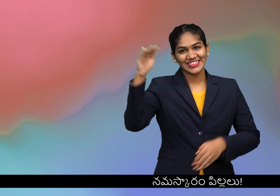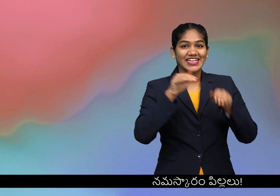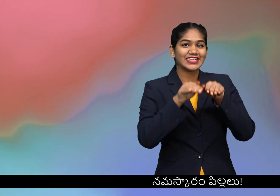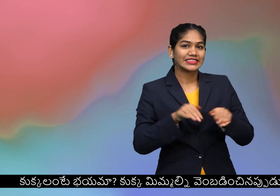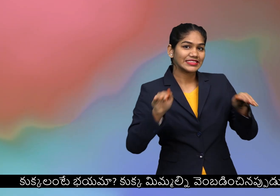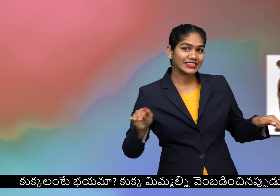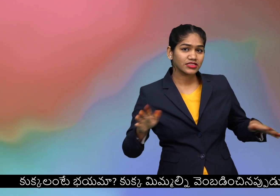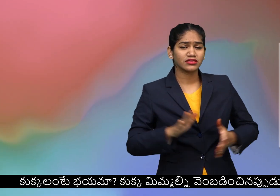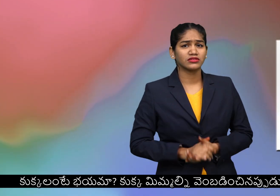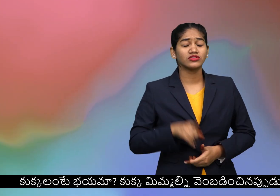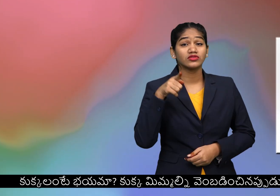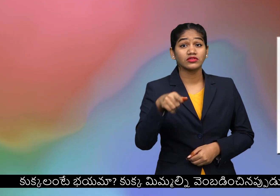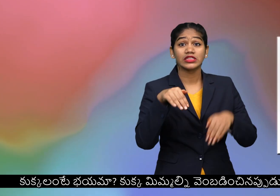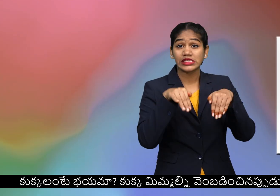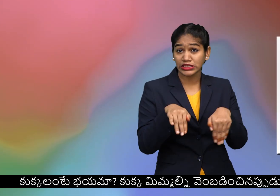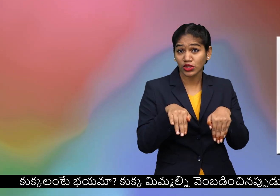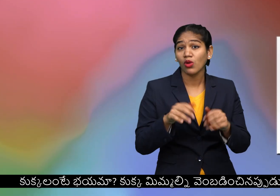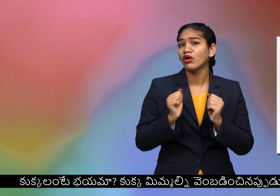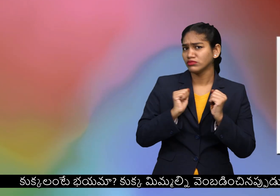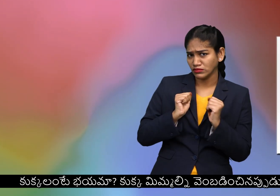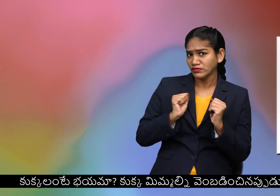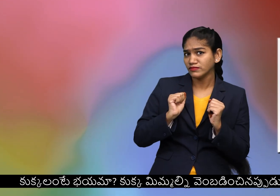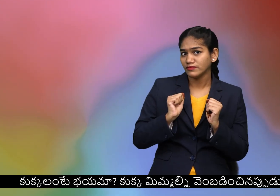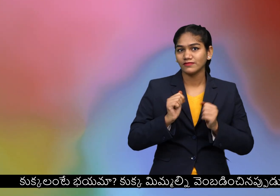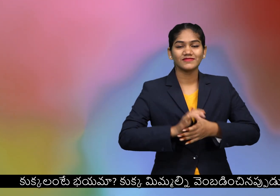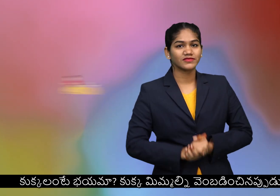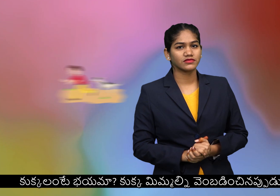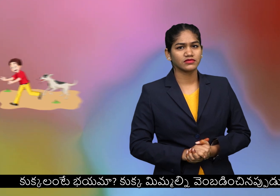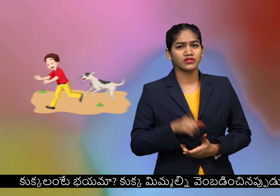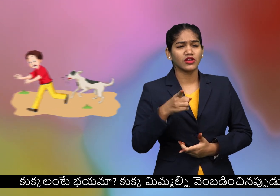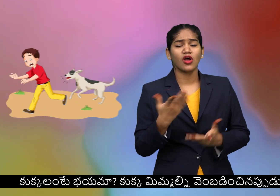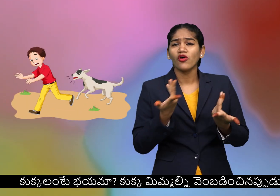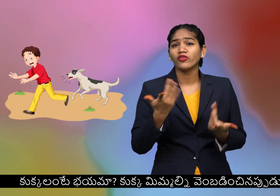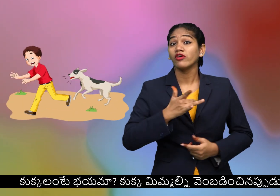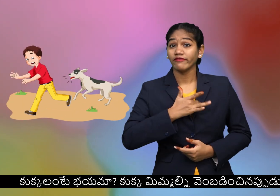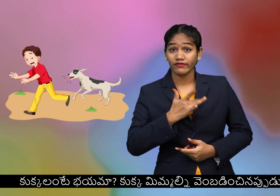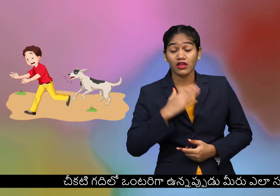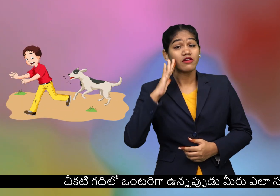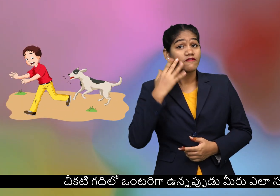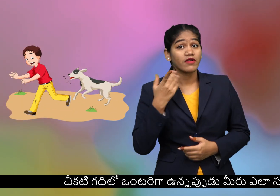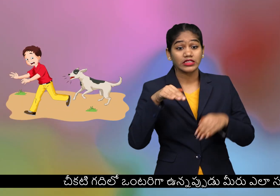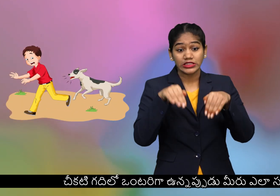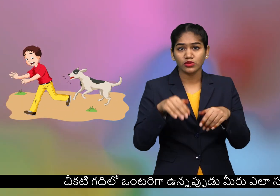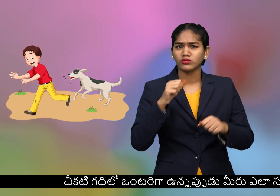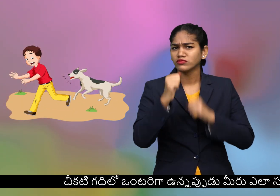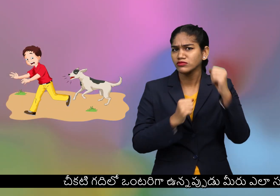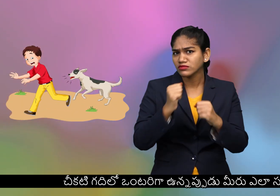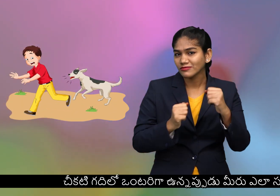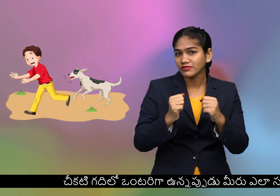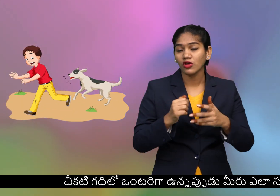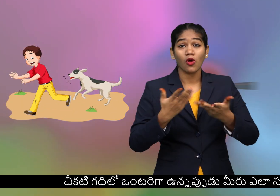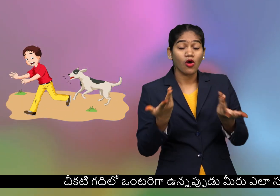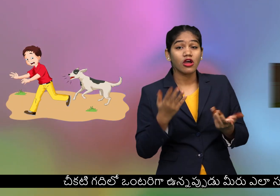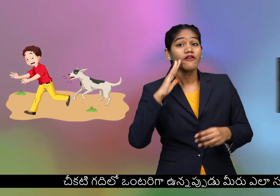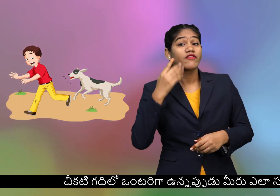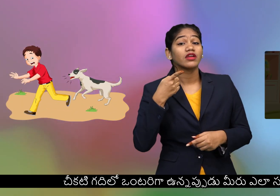నమస్కారం పిల్లలు. కుక్కలంటే భయమా? కుక్క మిమ్మల్ని వెంబడించినప్పుడు లేదా భయంకరమైన చీకటి గదిలో ఒంటరిగా